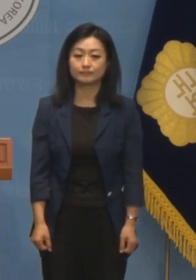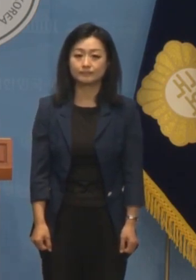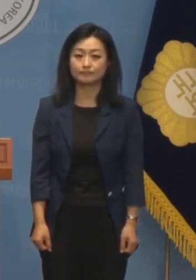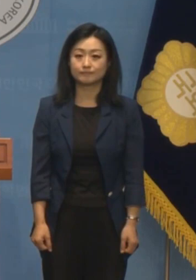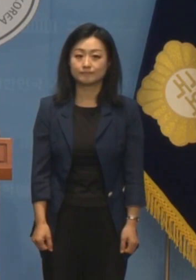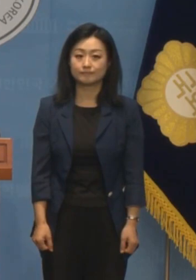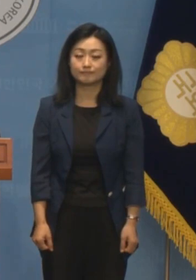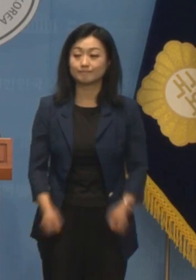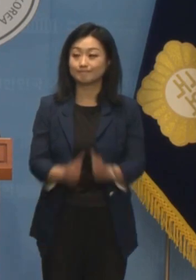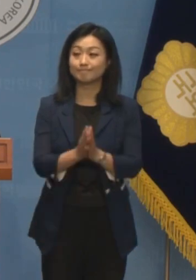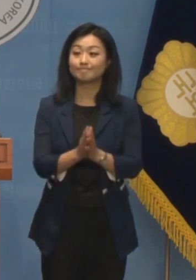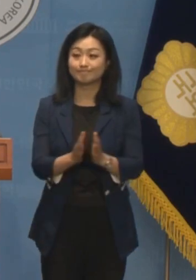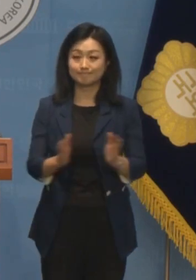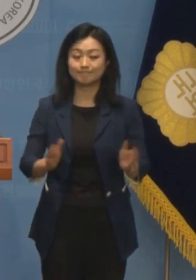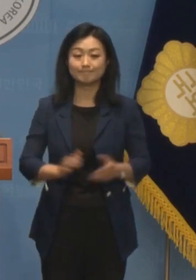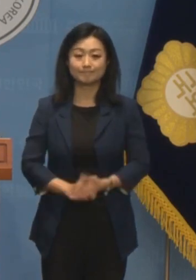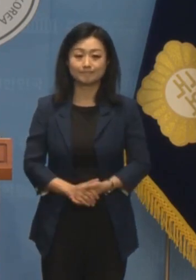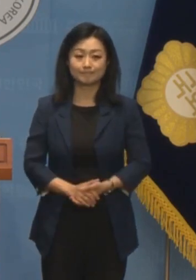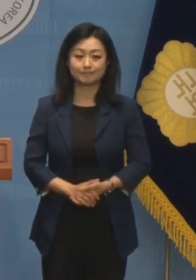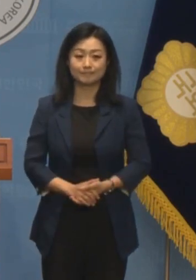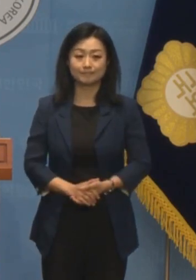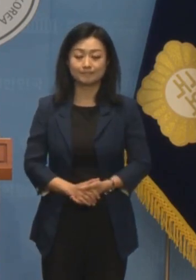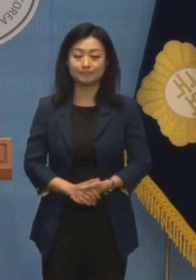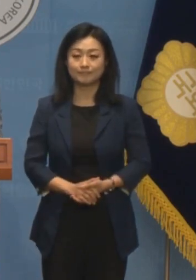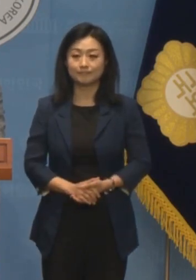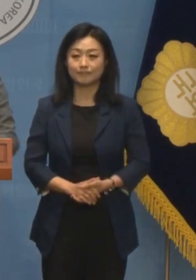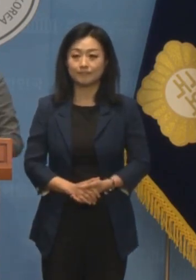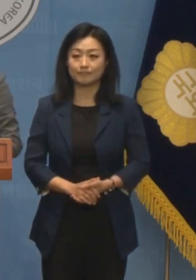네, 시작하겠습니다.